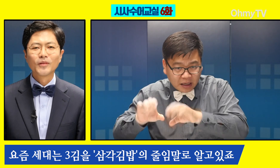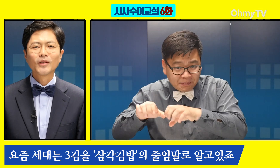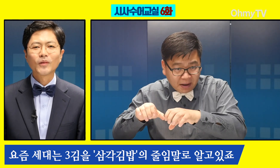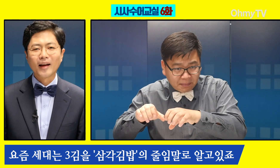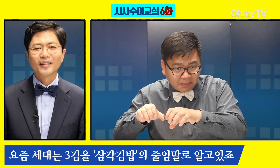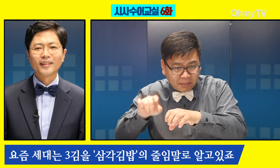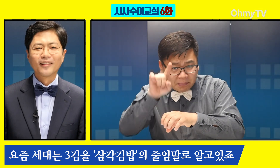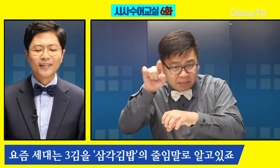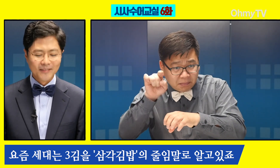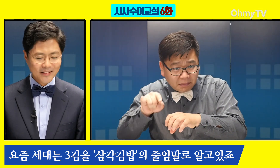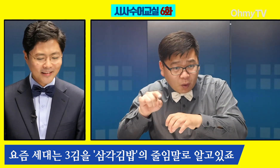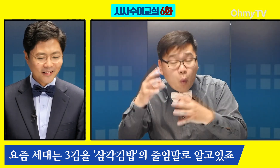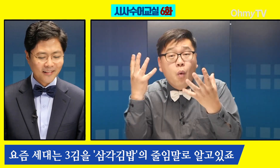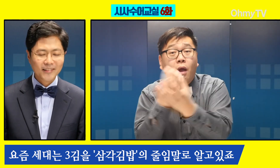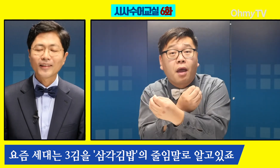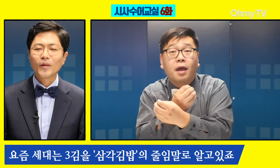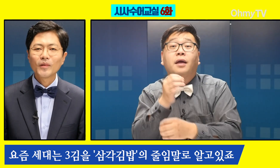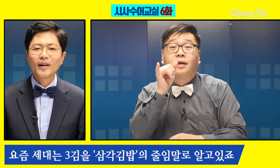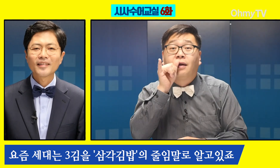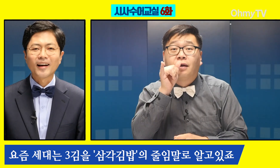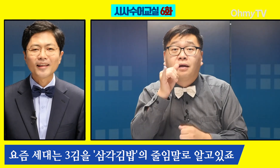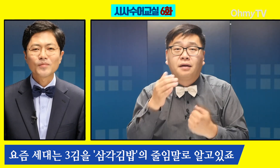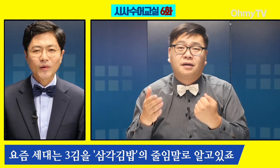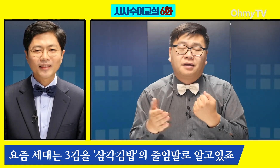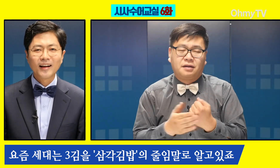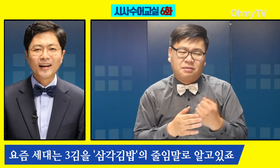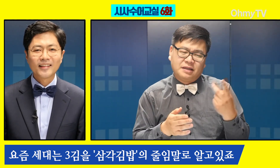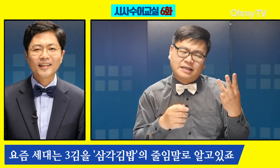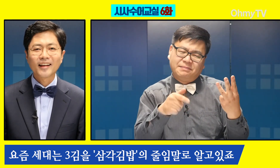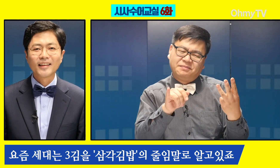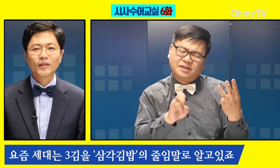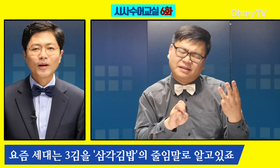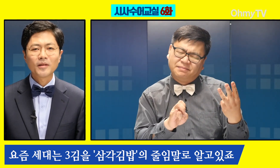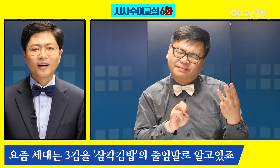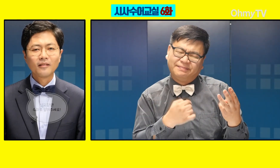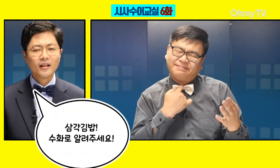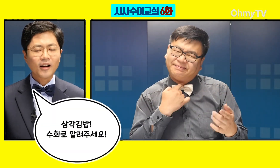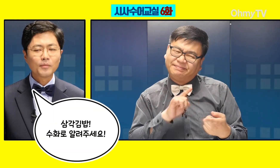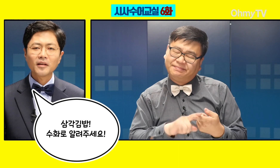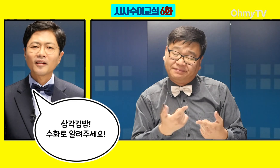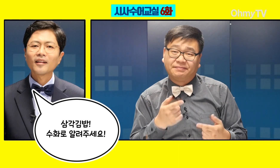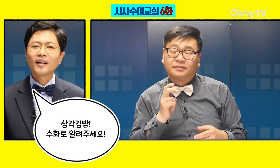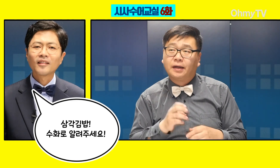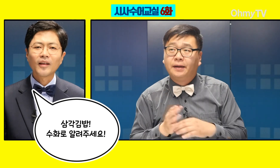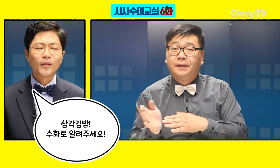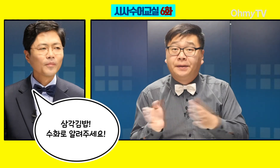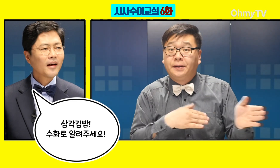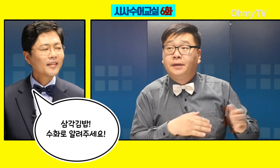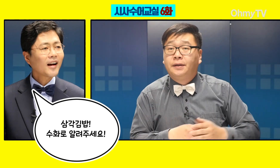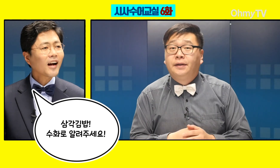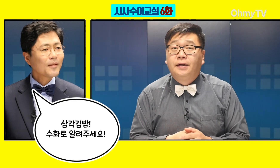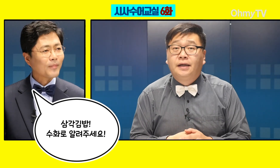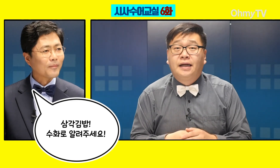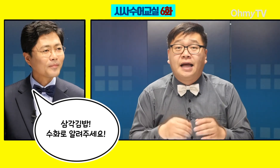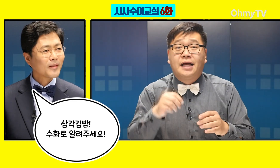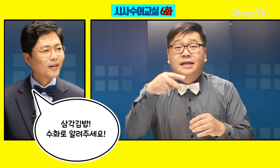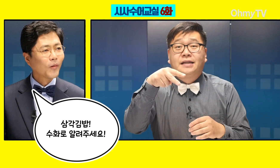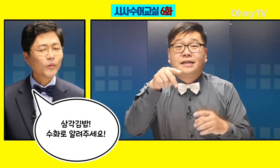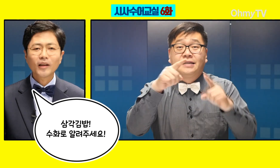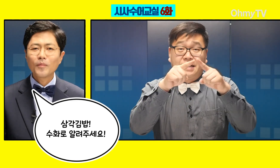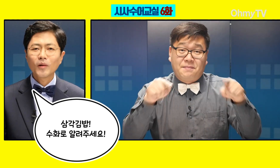말하는 분들도 계셔서 그렇게 혼용하지는 않았으면 좋겠다는 생각이 들기도 합니다. 갑자기 생각나는데요.